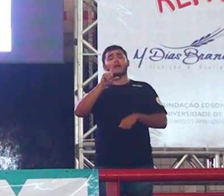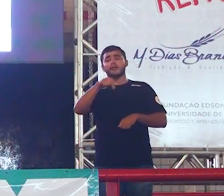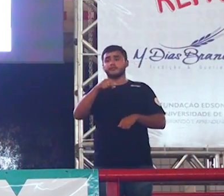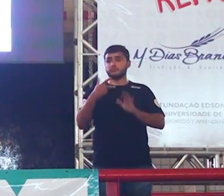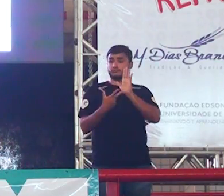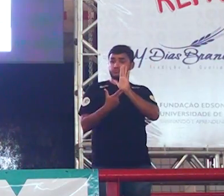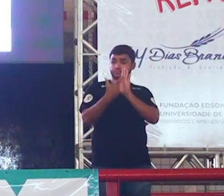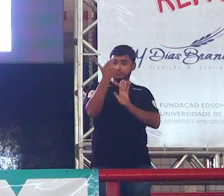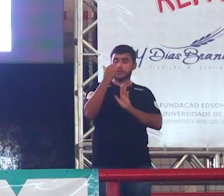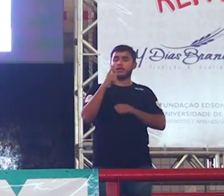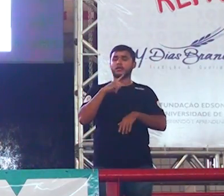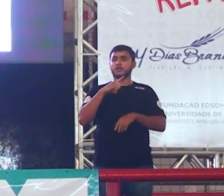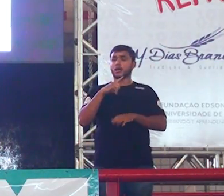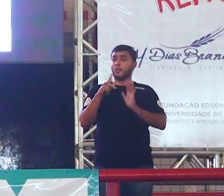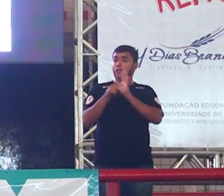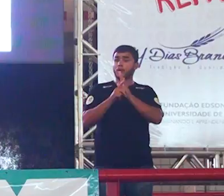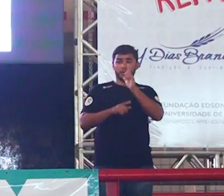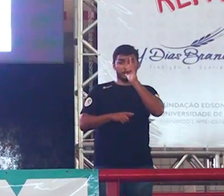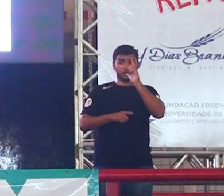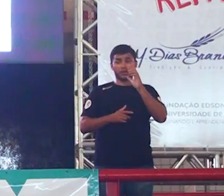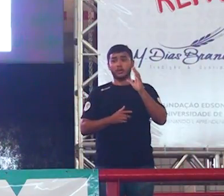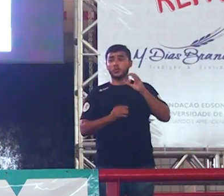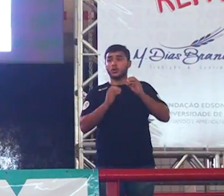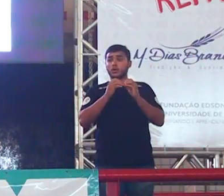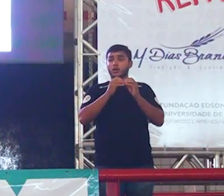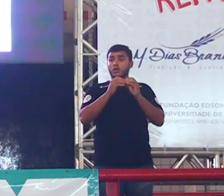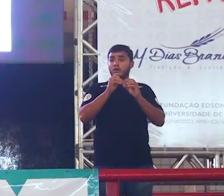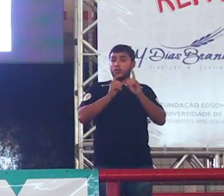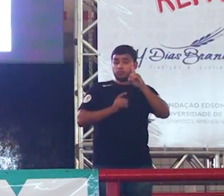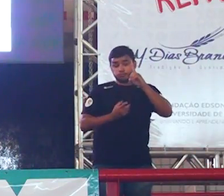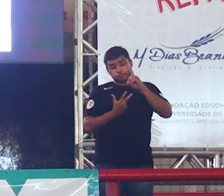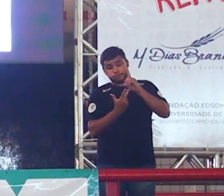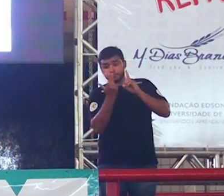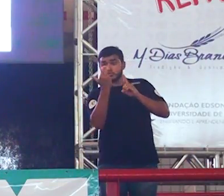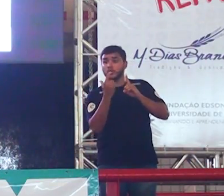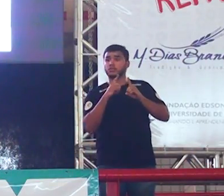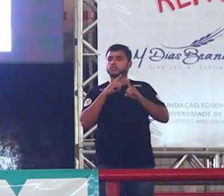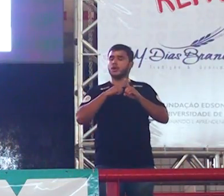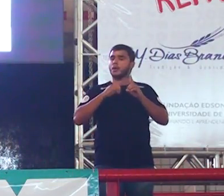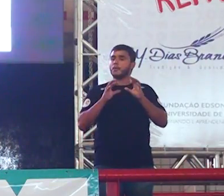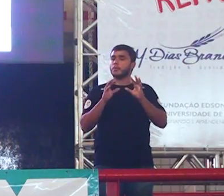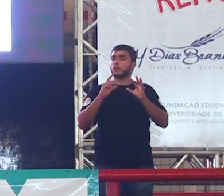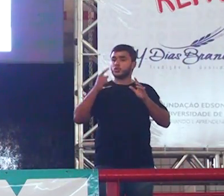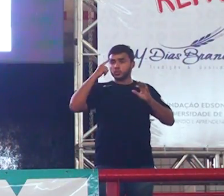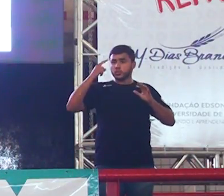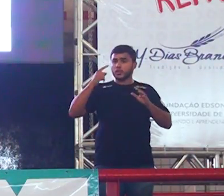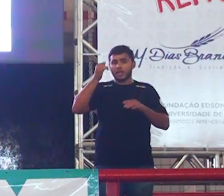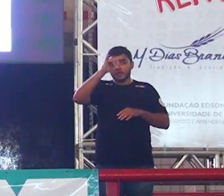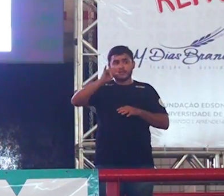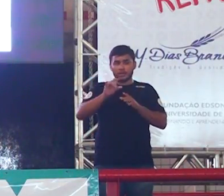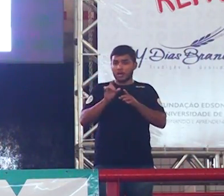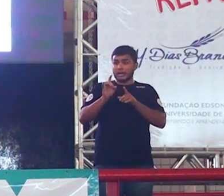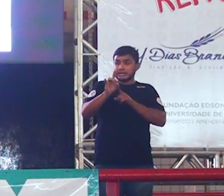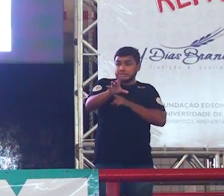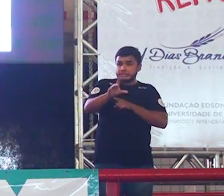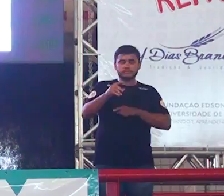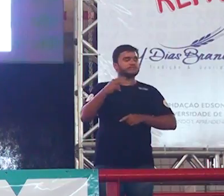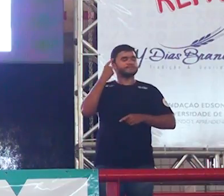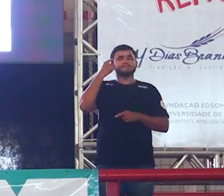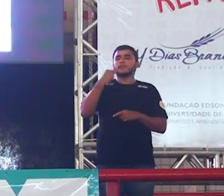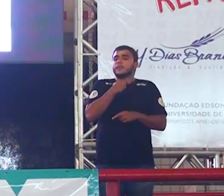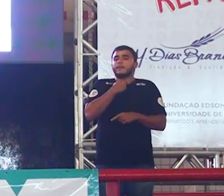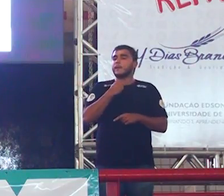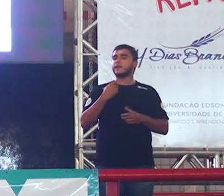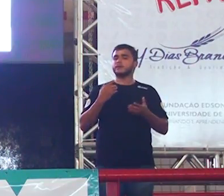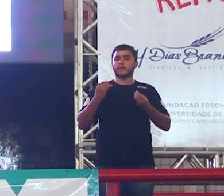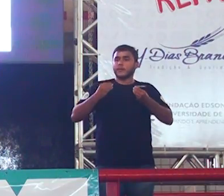o corte, é a cisão dos ductos, ou então dos canais deferentes, que vão impedir o espermatozoide em